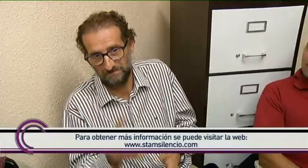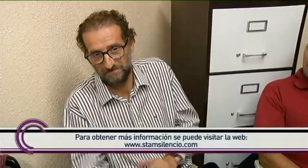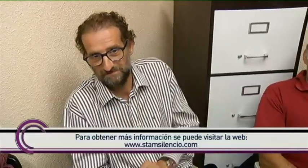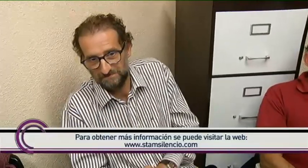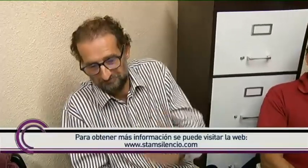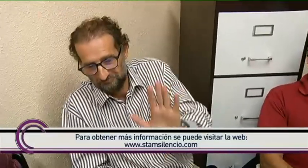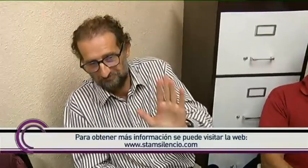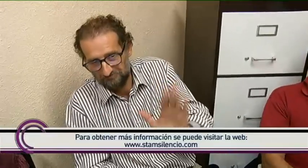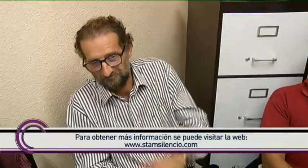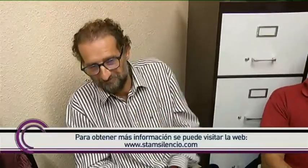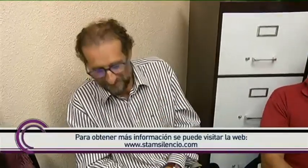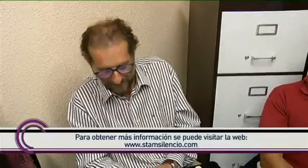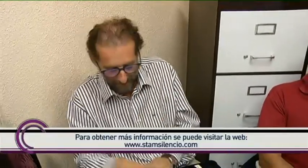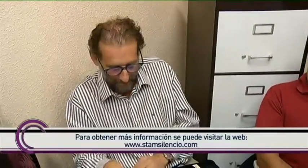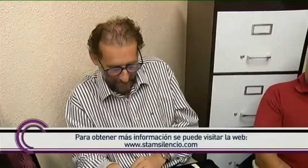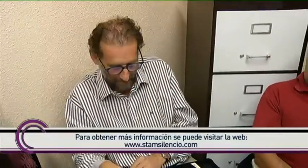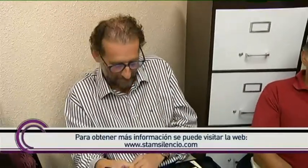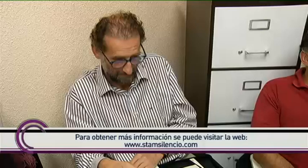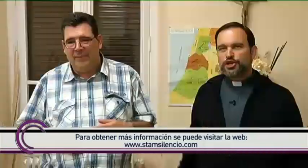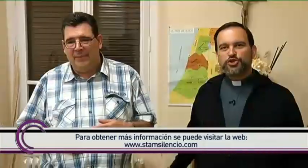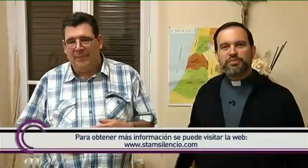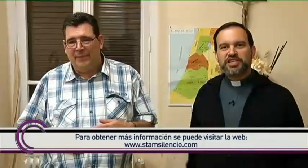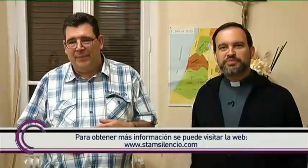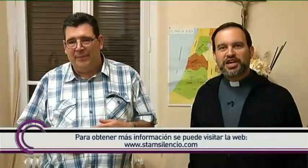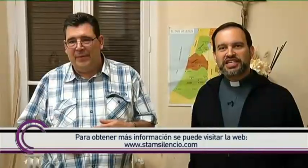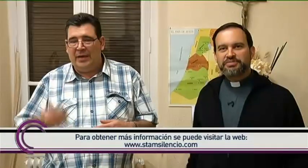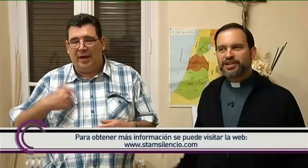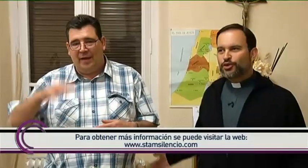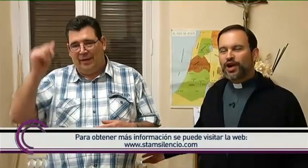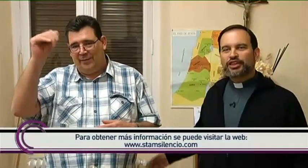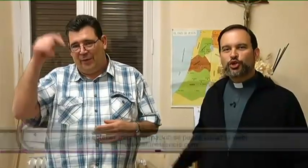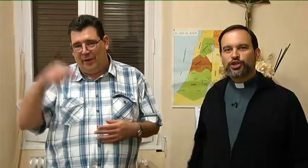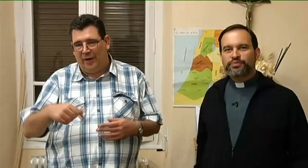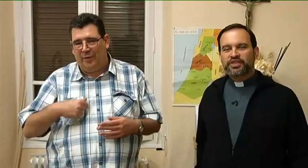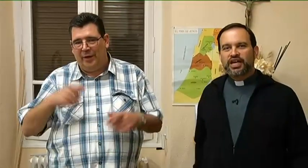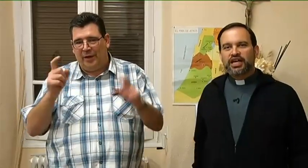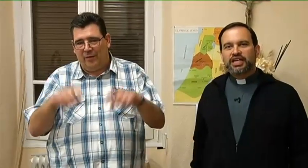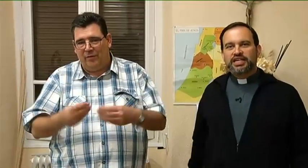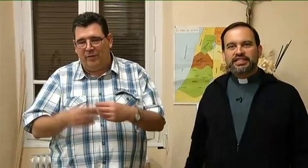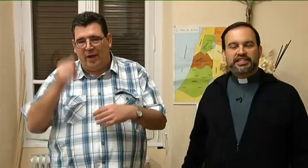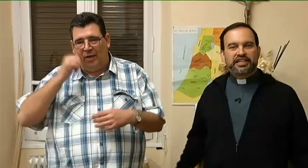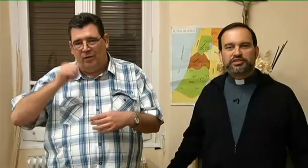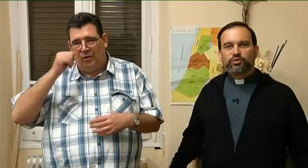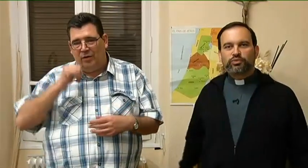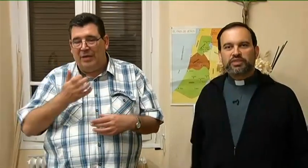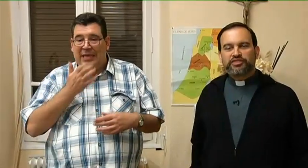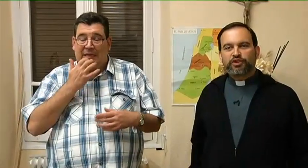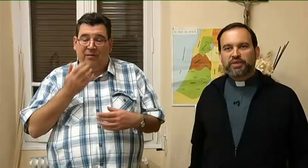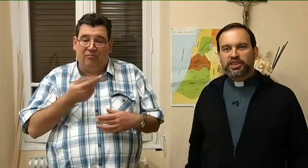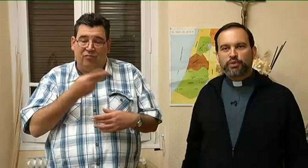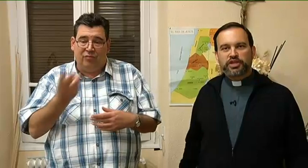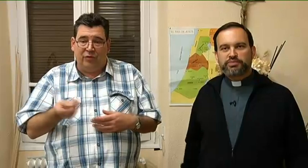futuro pues a desenvolverse con mayor flexibilidad. Yo me despido aquí, me quedo con Antonio y si queréis